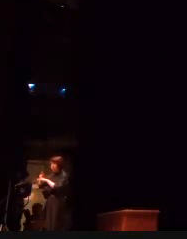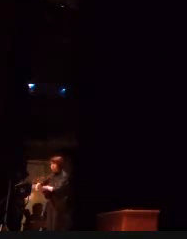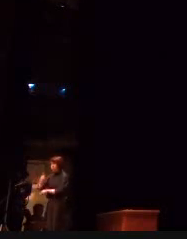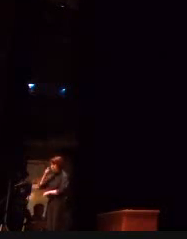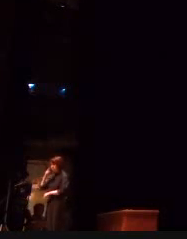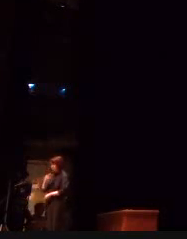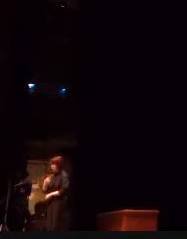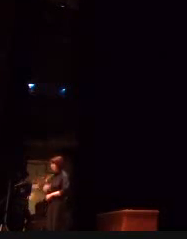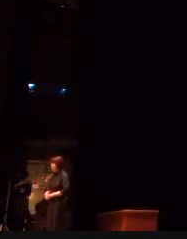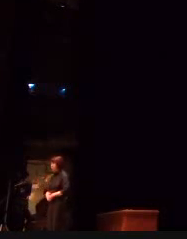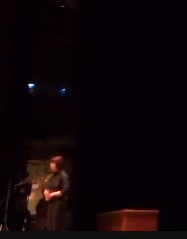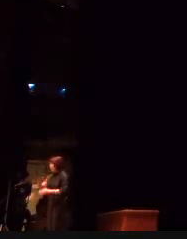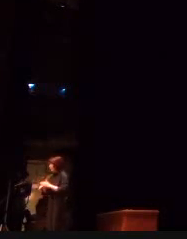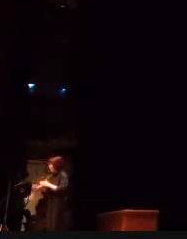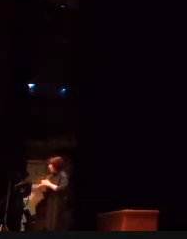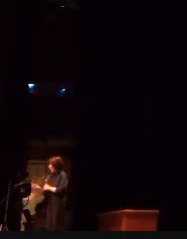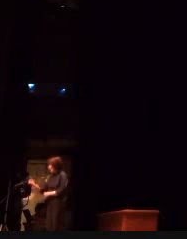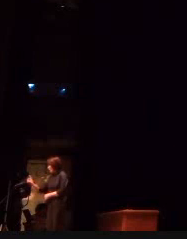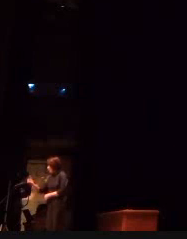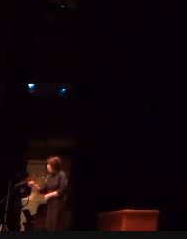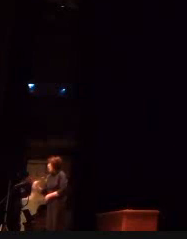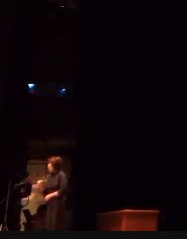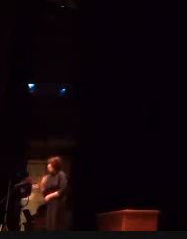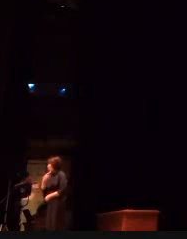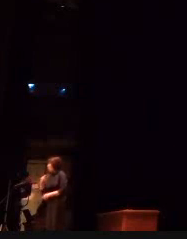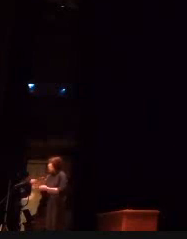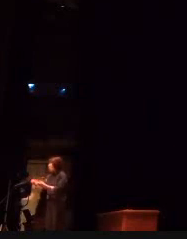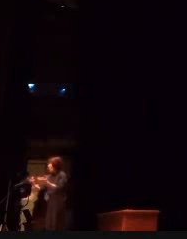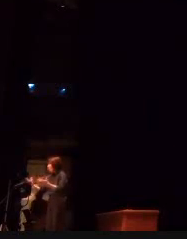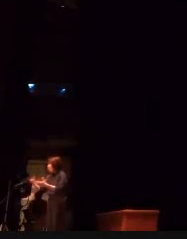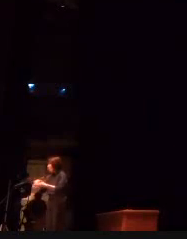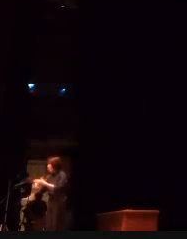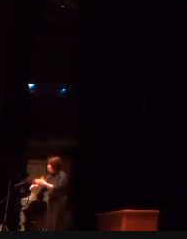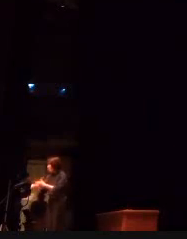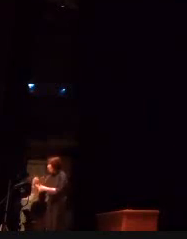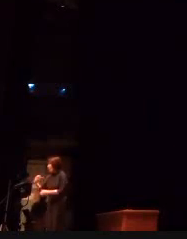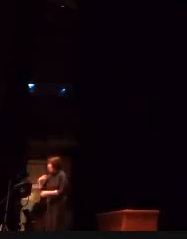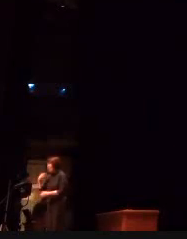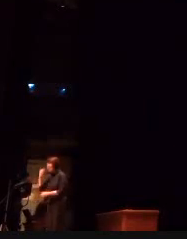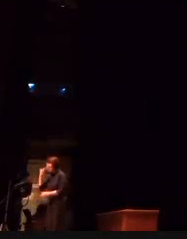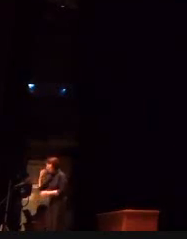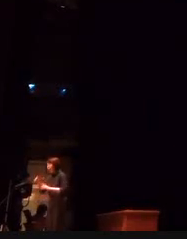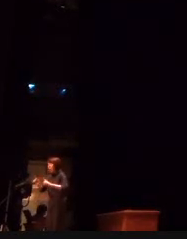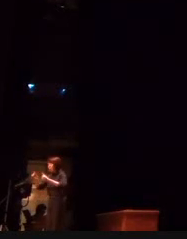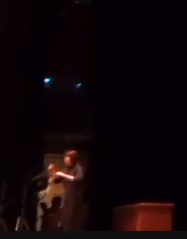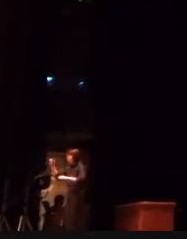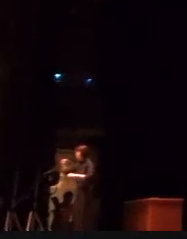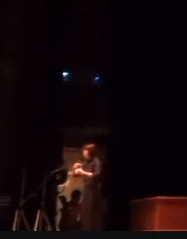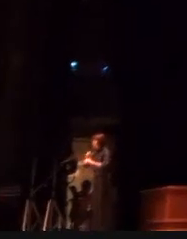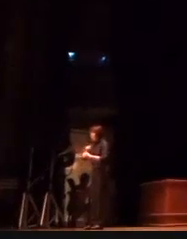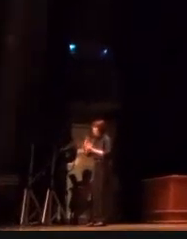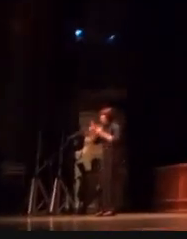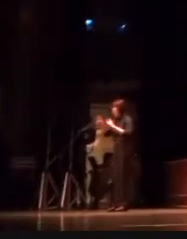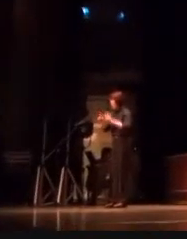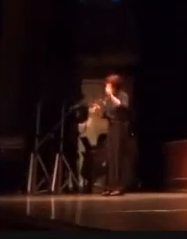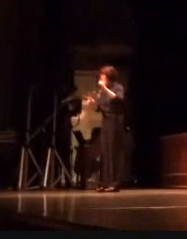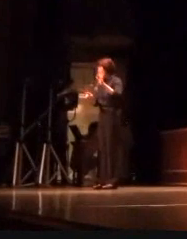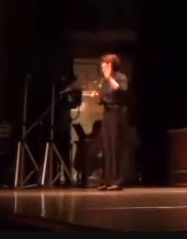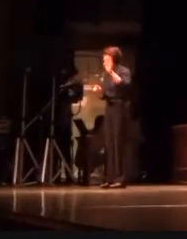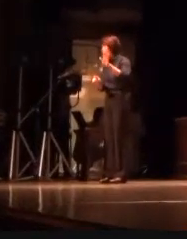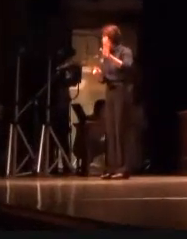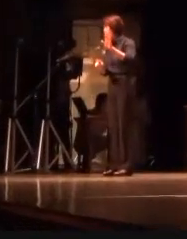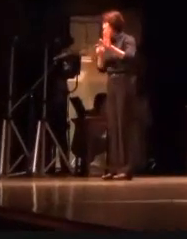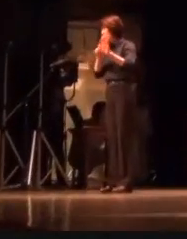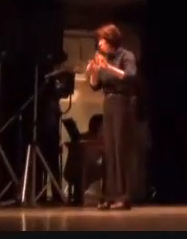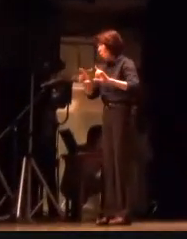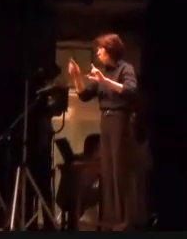っています。なぜかといえば、この事故を引き起こした直接の責任は東京電力という会社にありますが、その